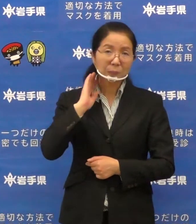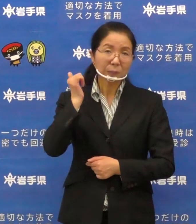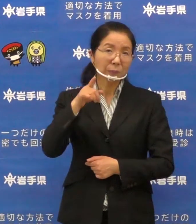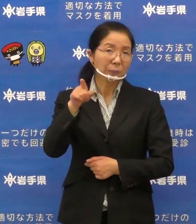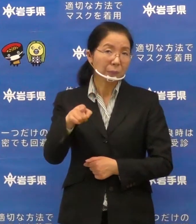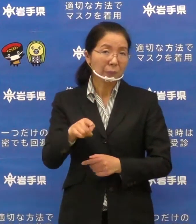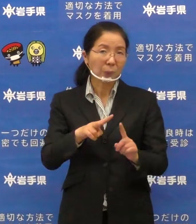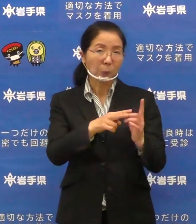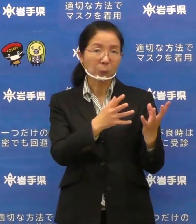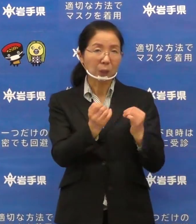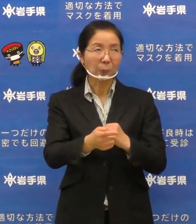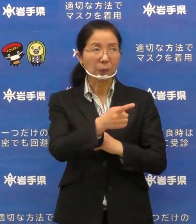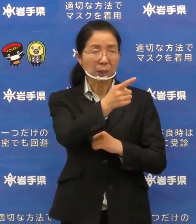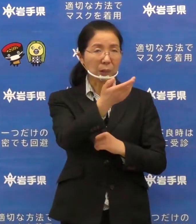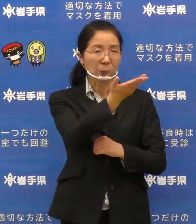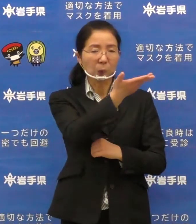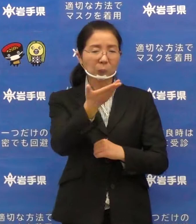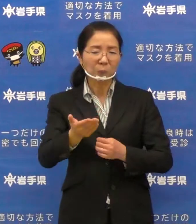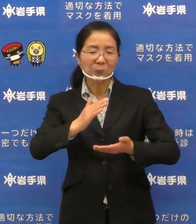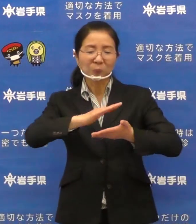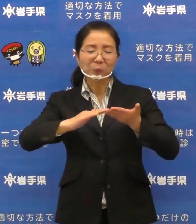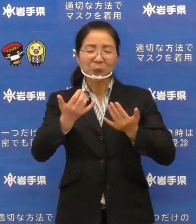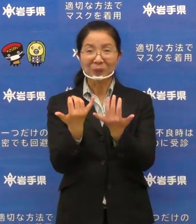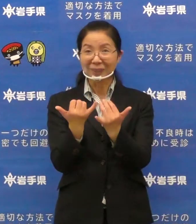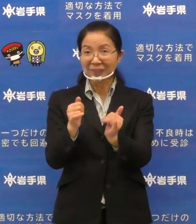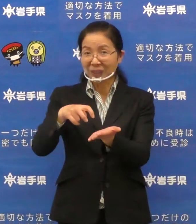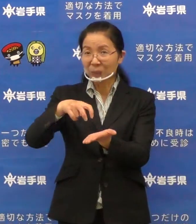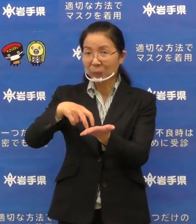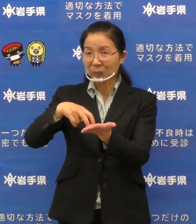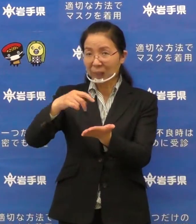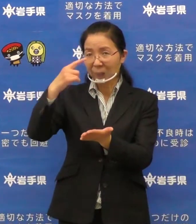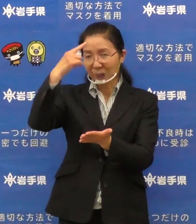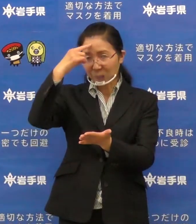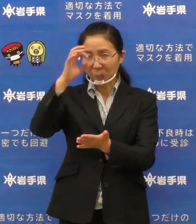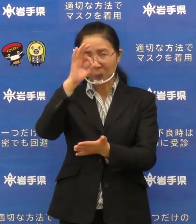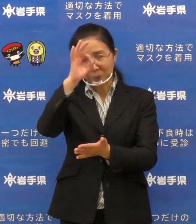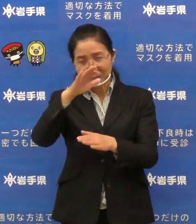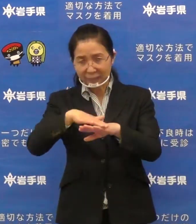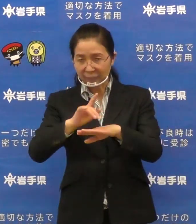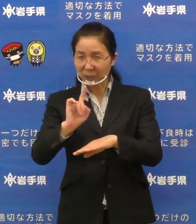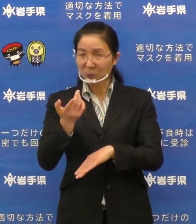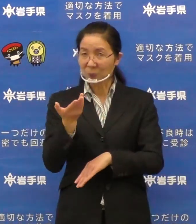沢先生の後継者という意味ではどのように見てらっしゃいますか？